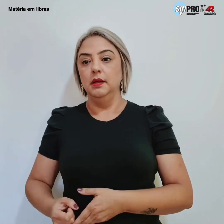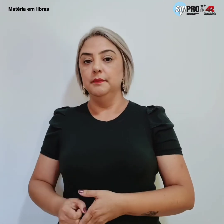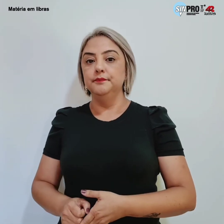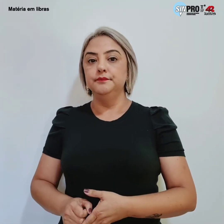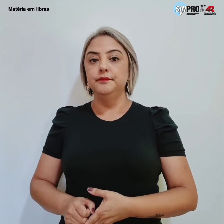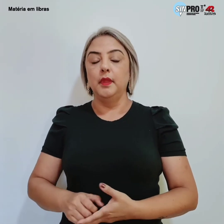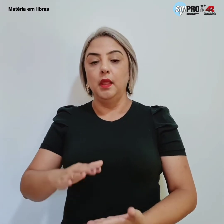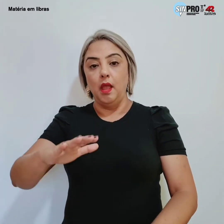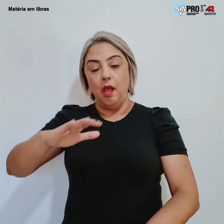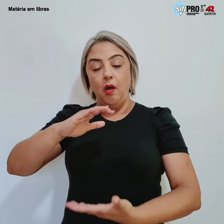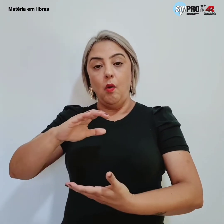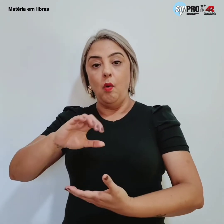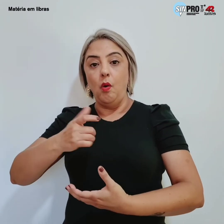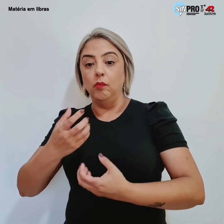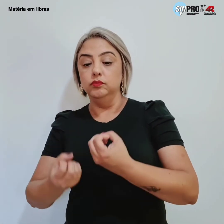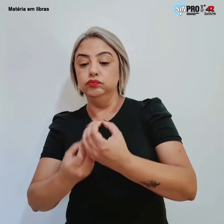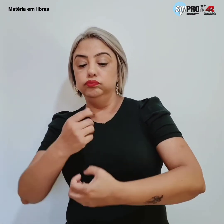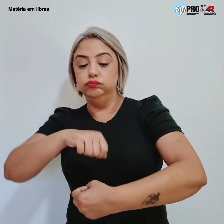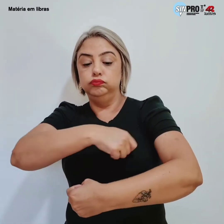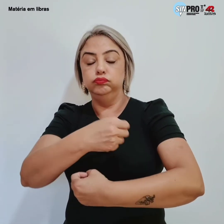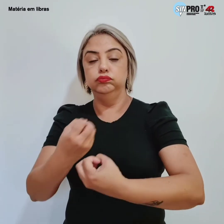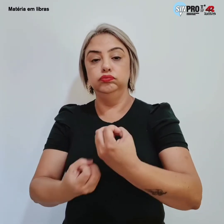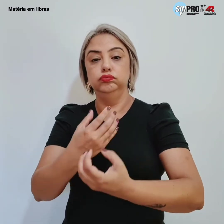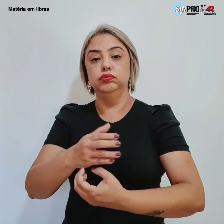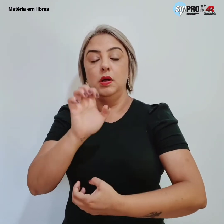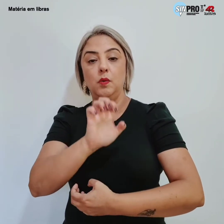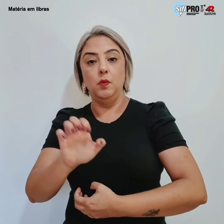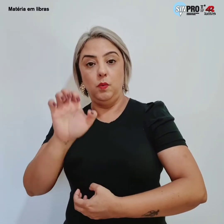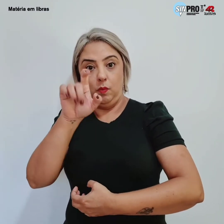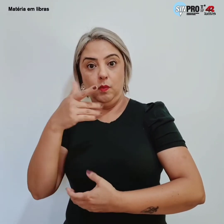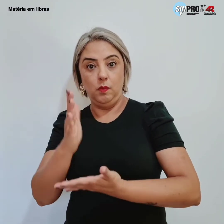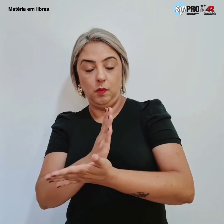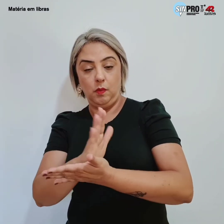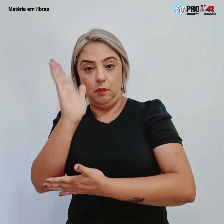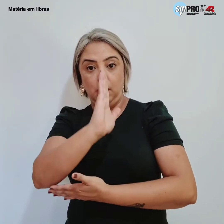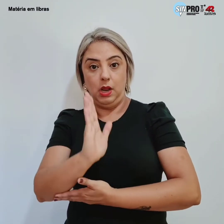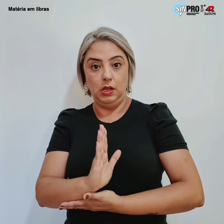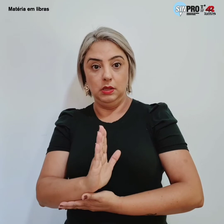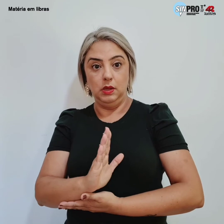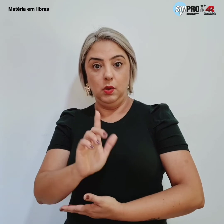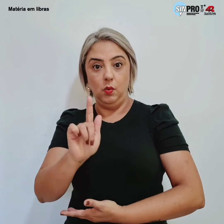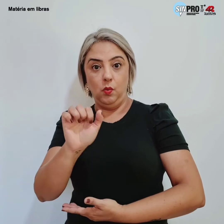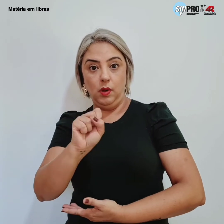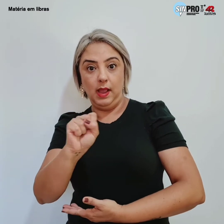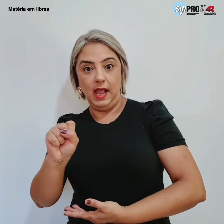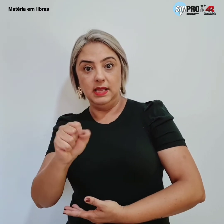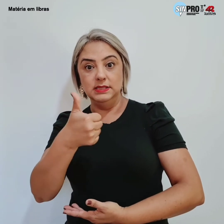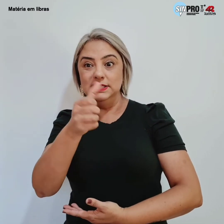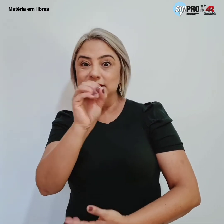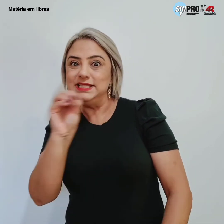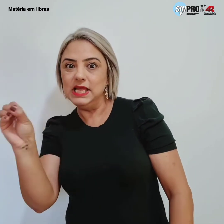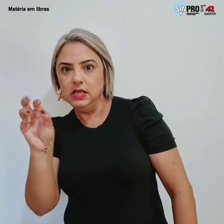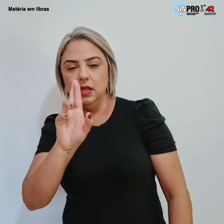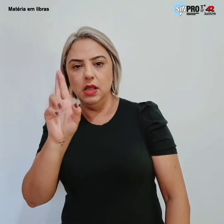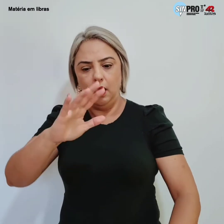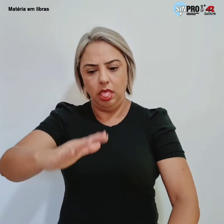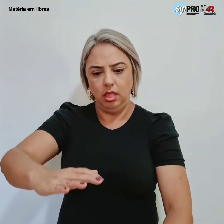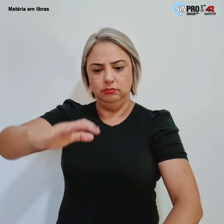Gás de cozinha. Em alguns estados do Brasil, o gás de cozinha chega a custar R$ 100,